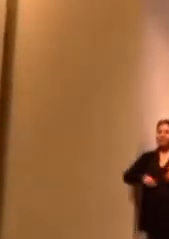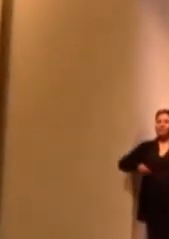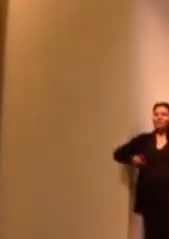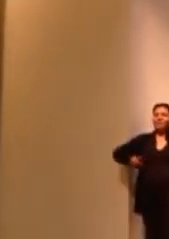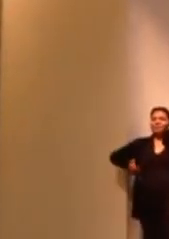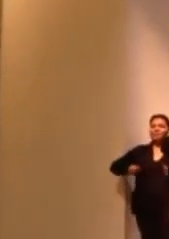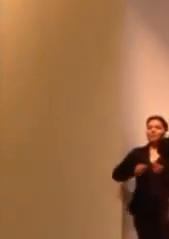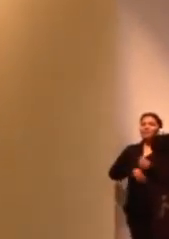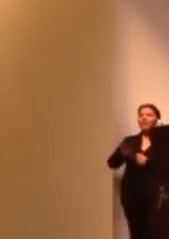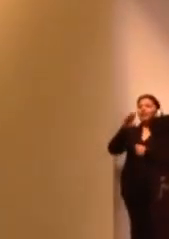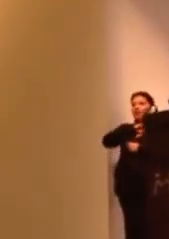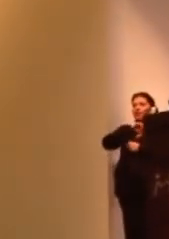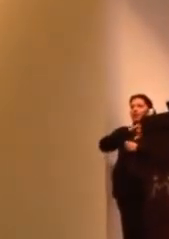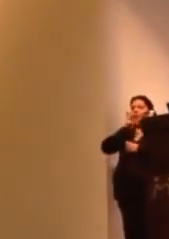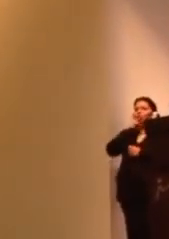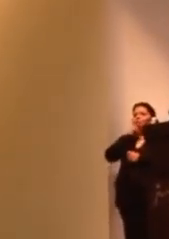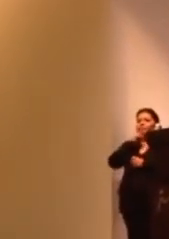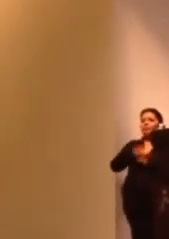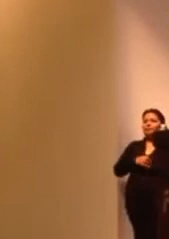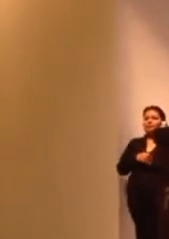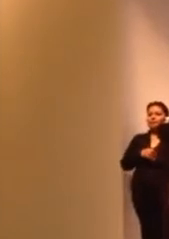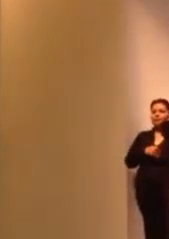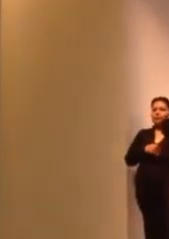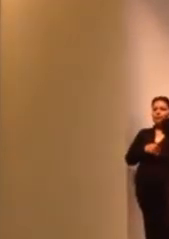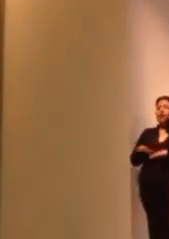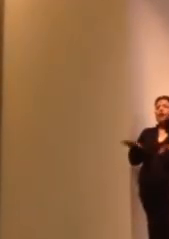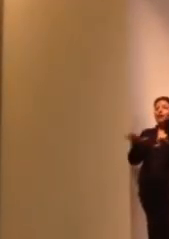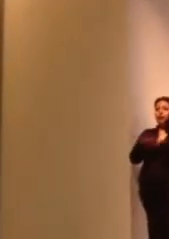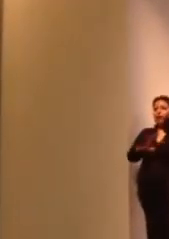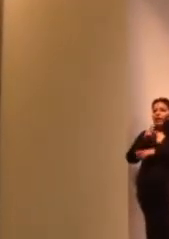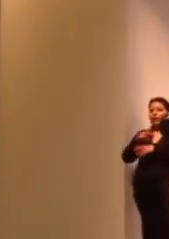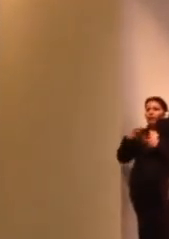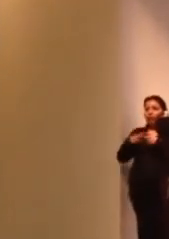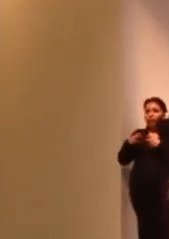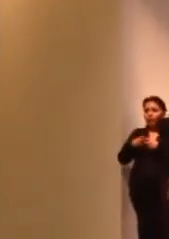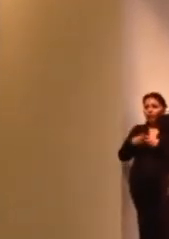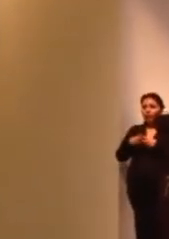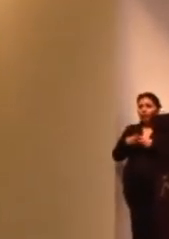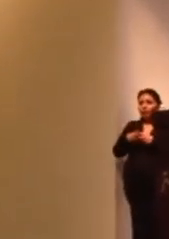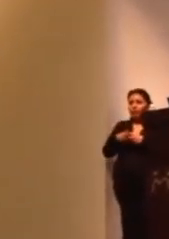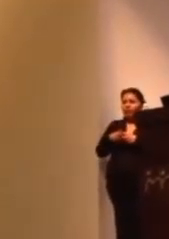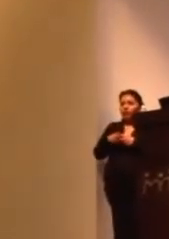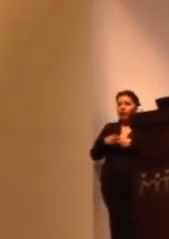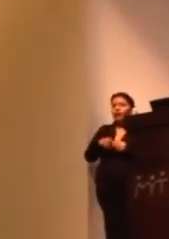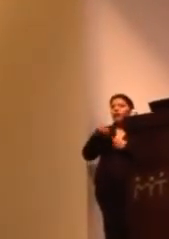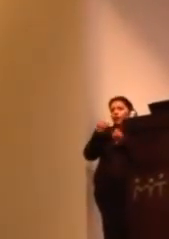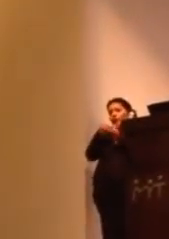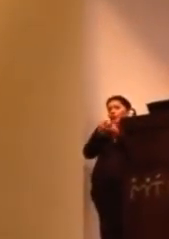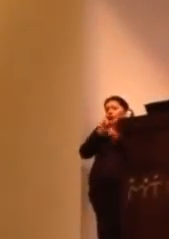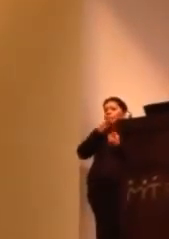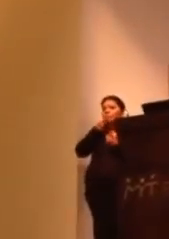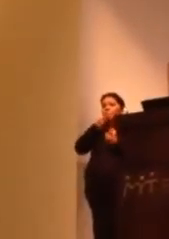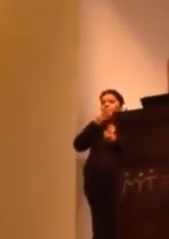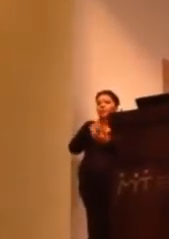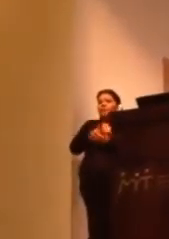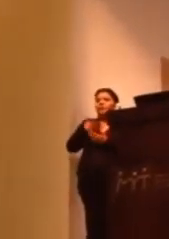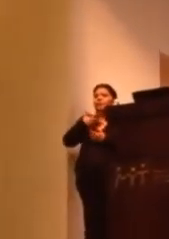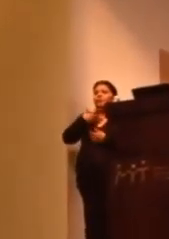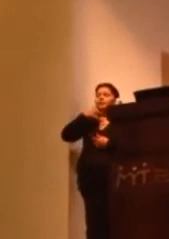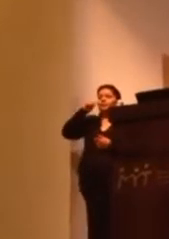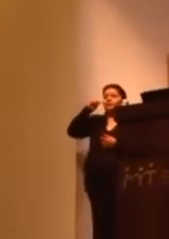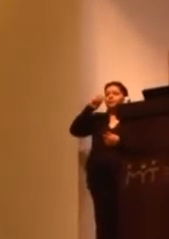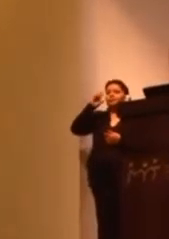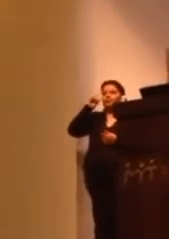Hola, en este caso. ¿Ok? Trastornos de ansiedad. Se ha visto que los niños que tienen